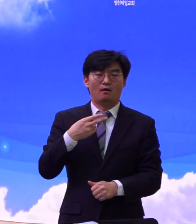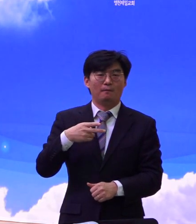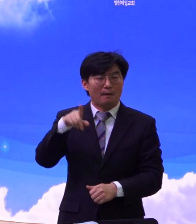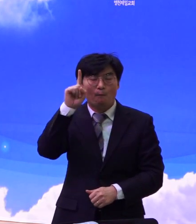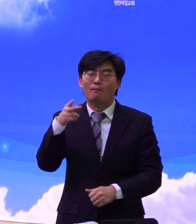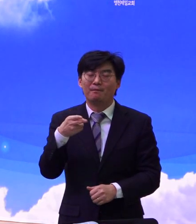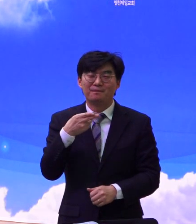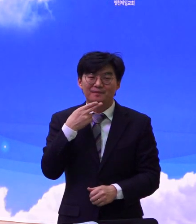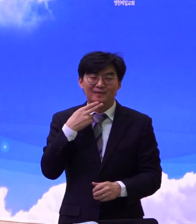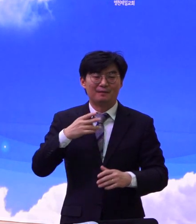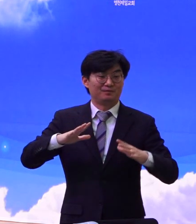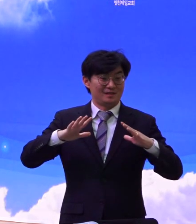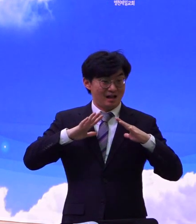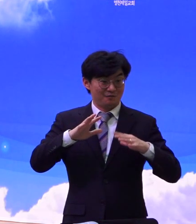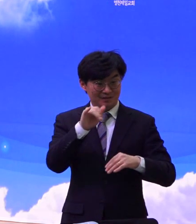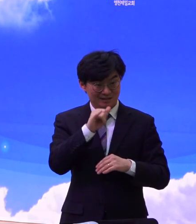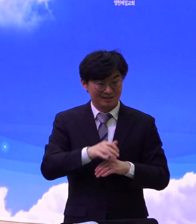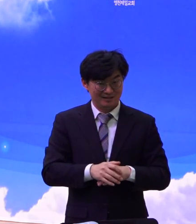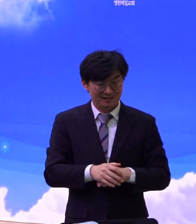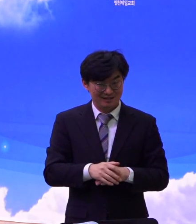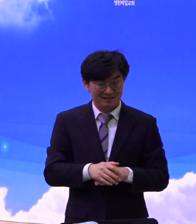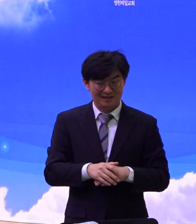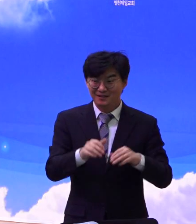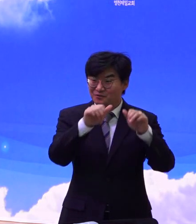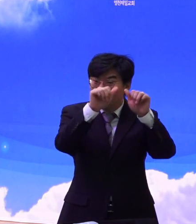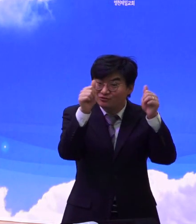여러분, 우상이 어디에 있는지 아십니까?